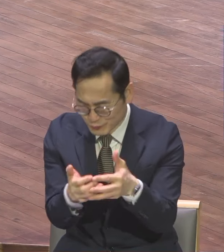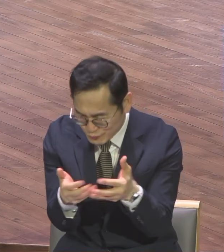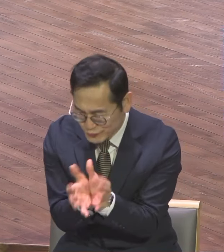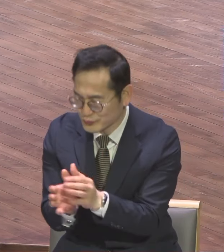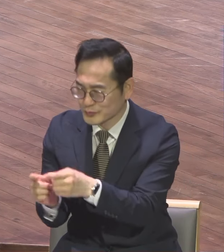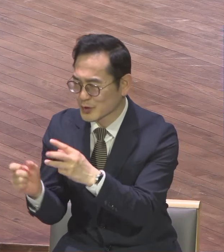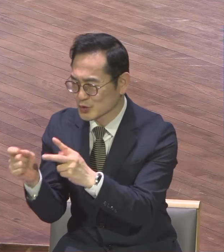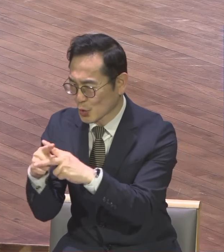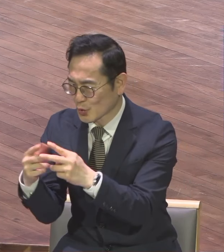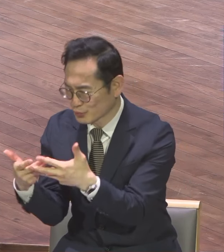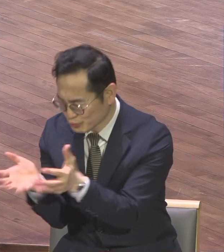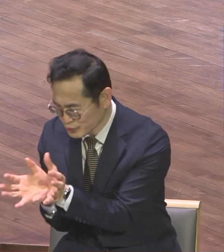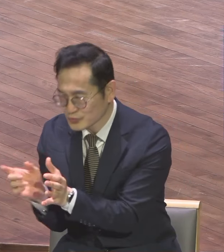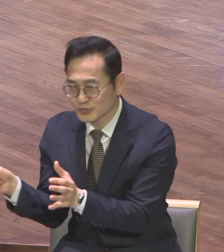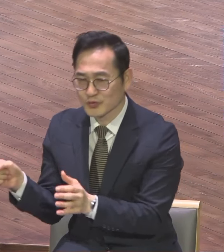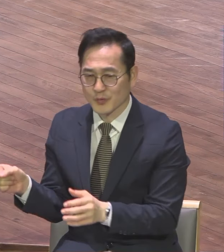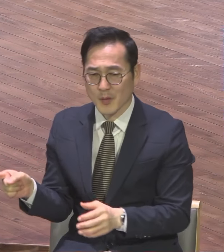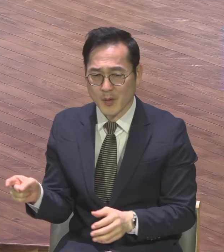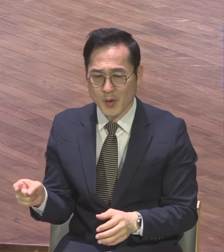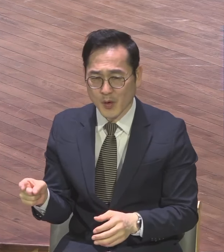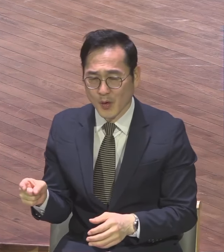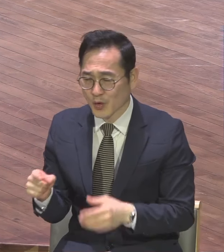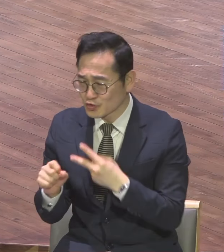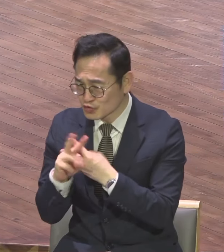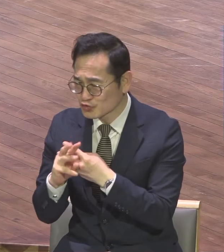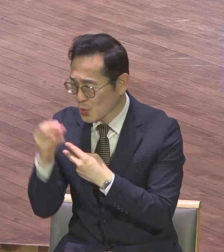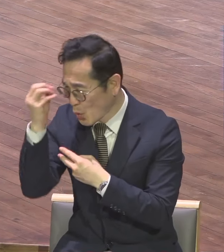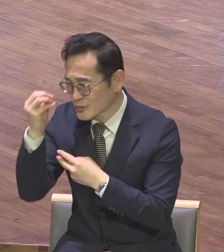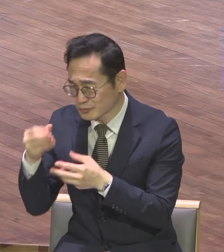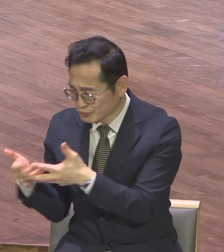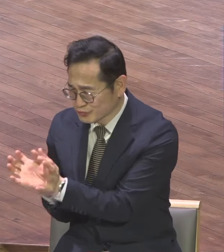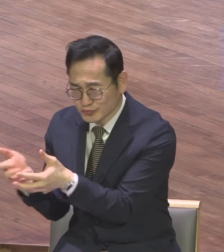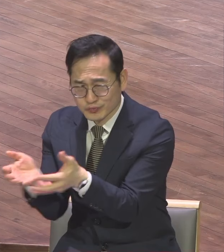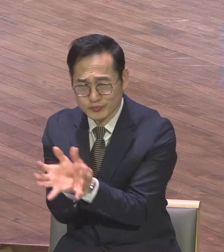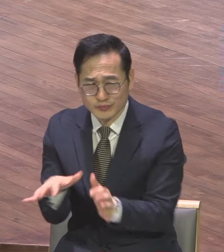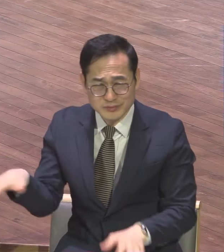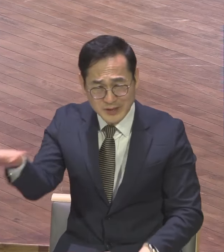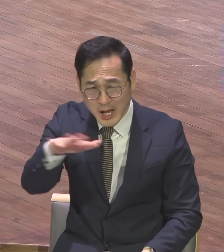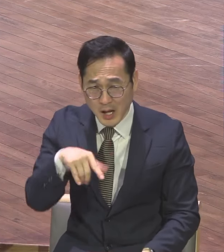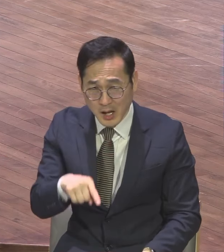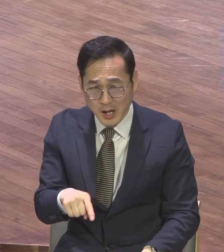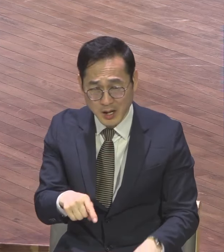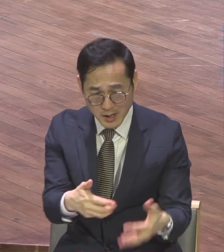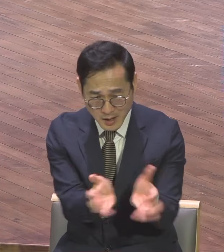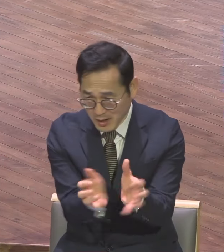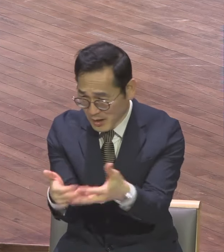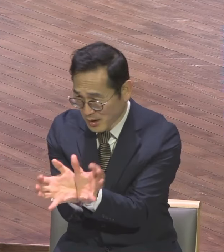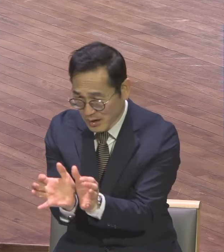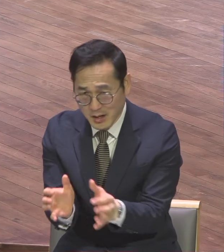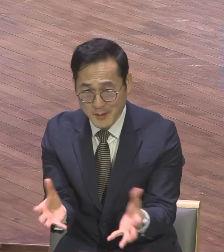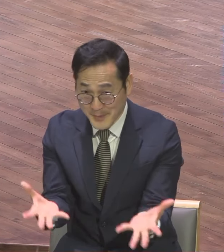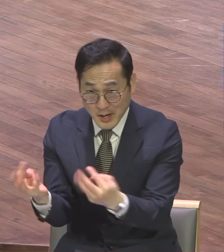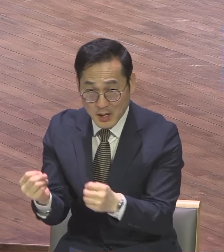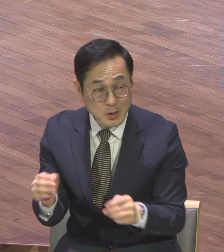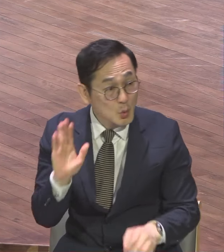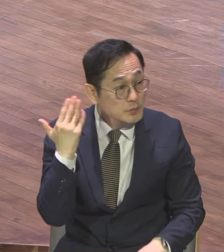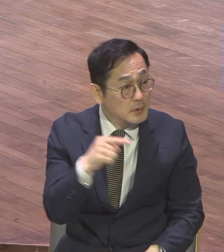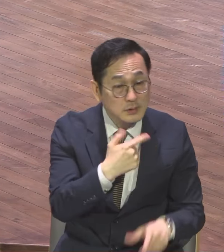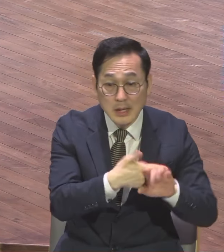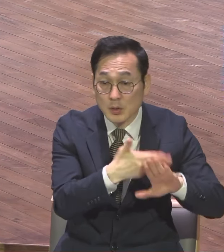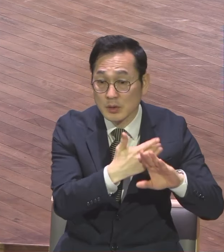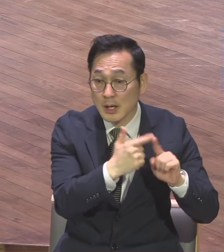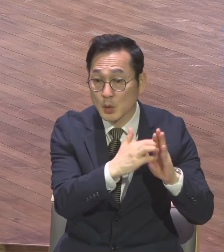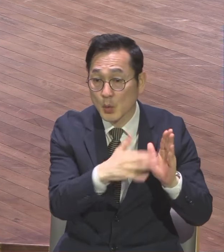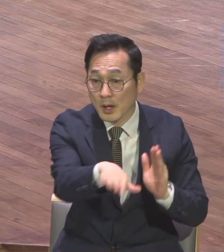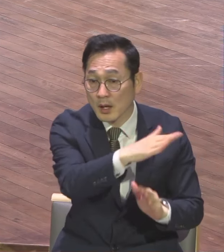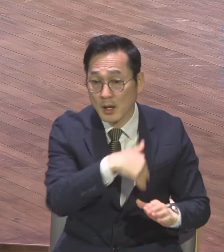중학, 고등학교 있는 기관이 별로 없어요. 거의 없어요. 점점 갈수록 아이들이 점점 없어지잖아요. 지금 유아 세력도